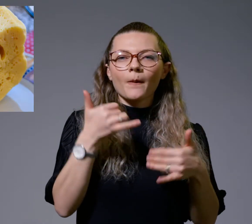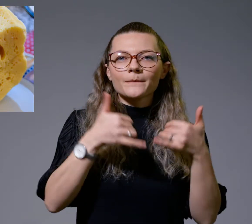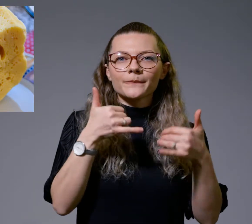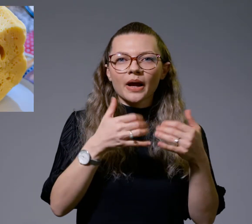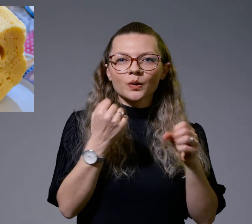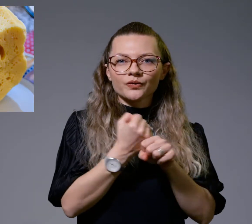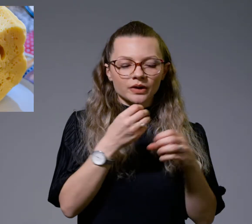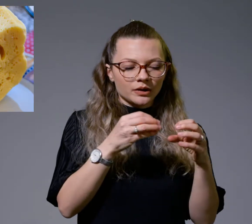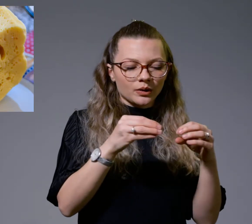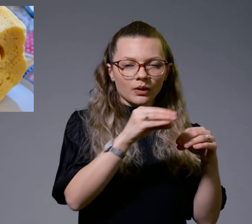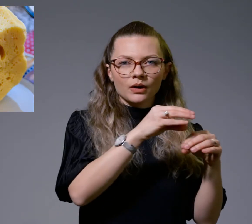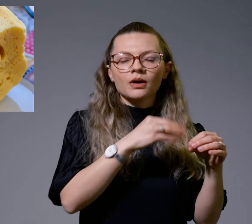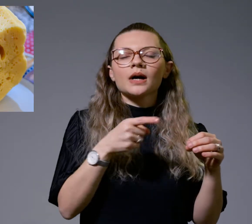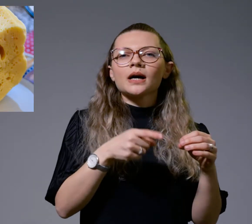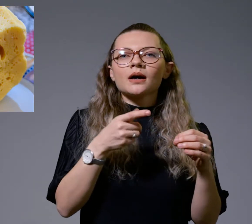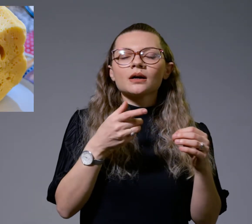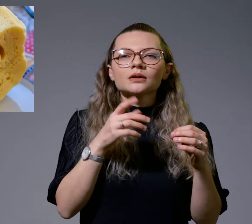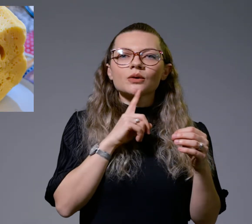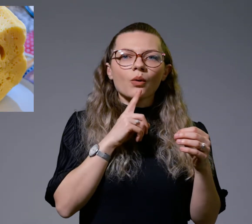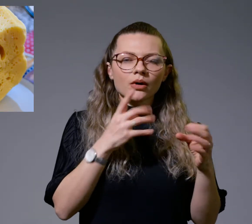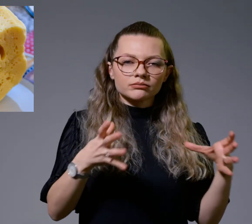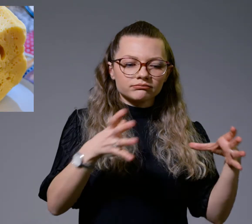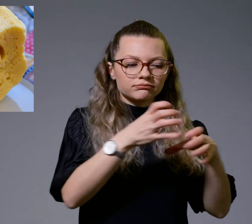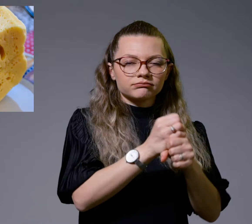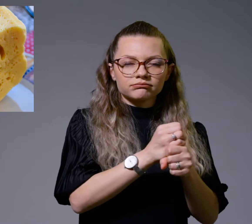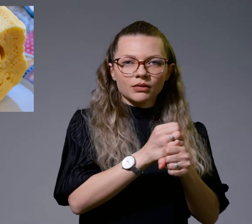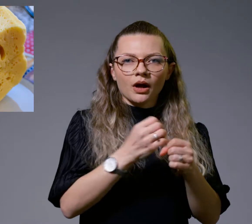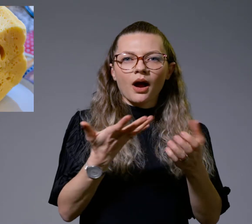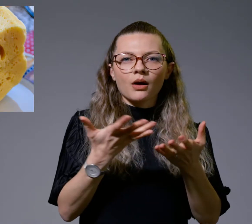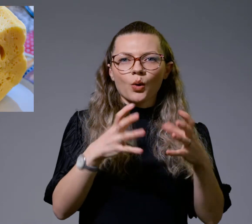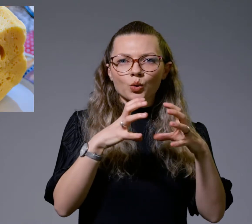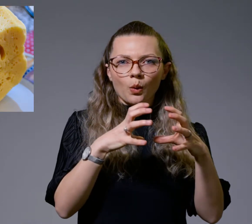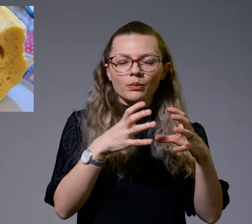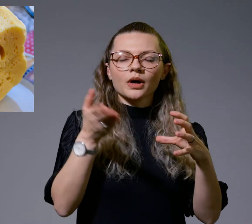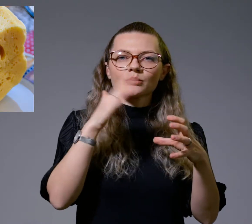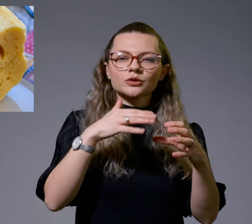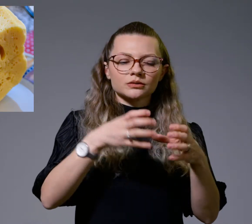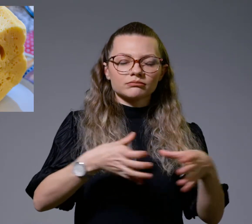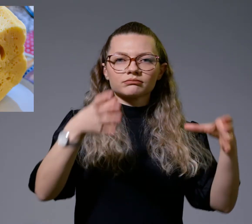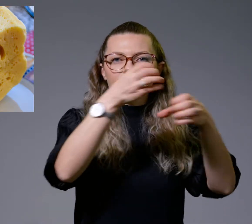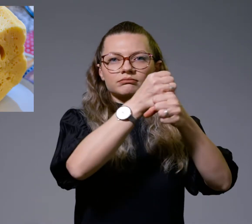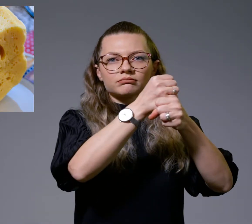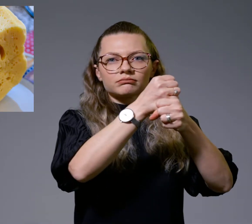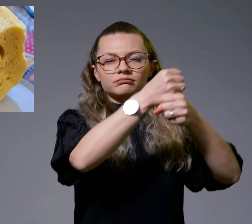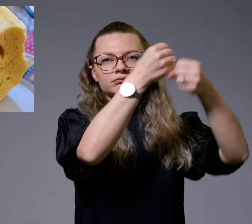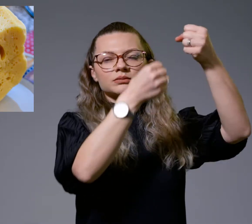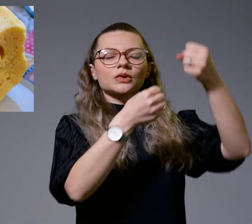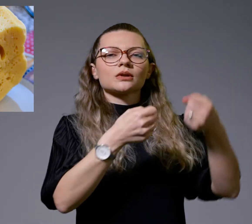сирење, кои се собираат во топки и се оставаат во цедила да се исцеди сурутката.